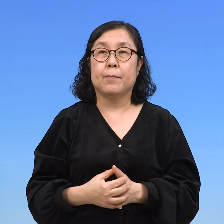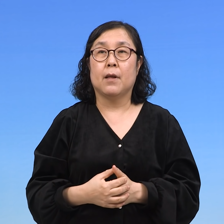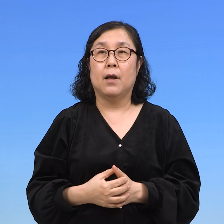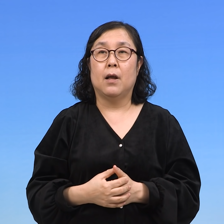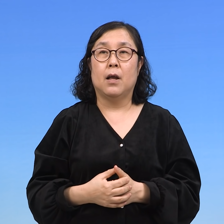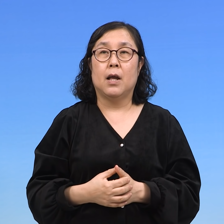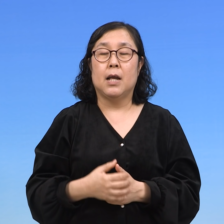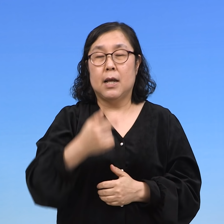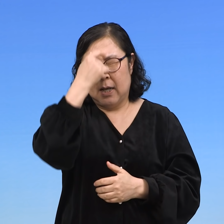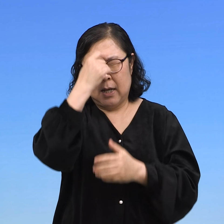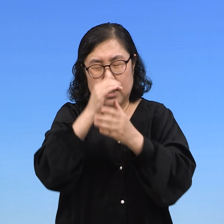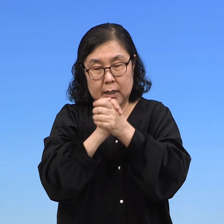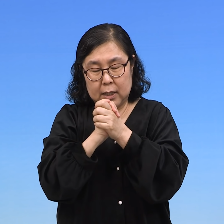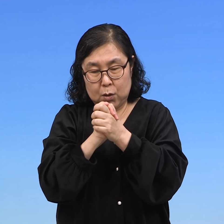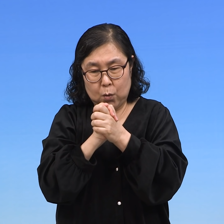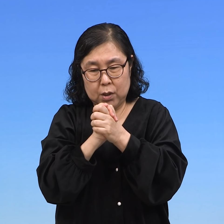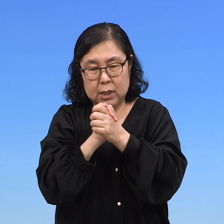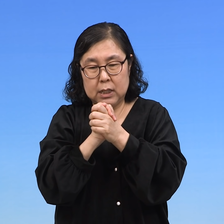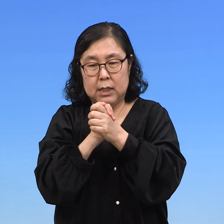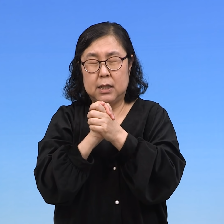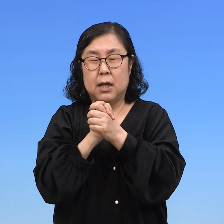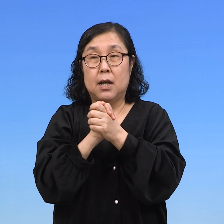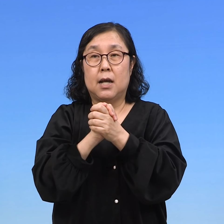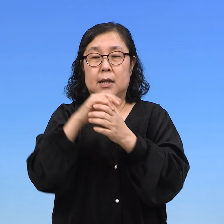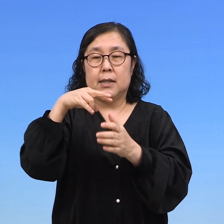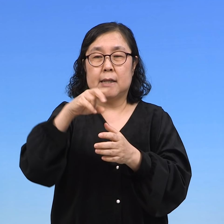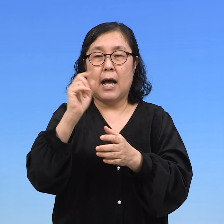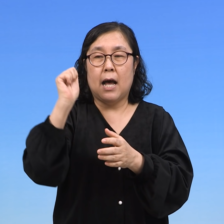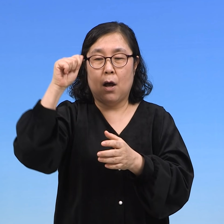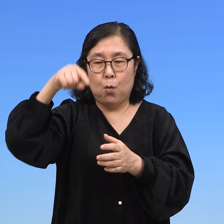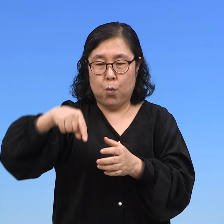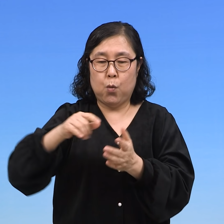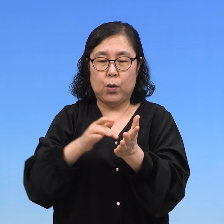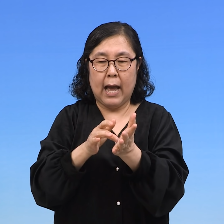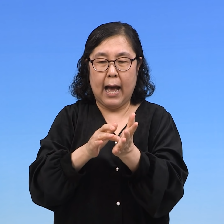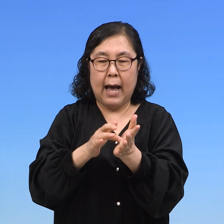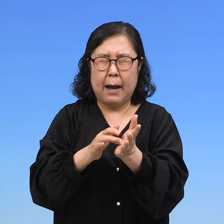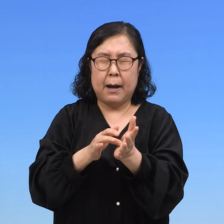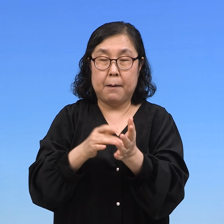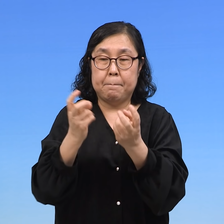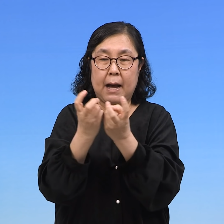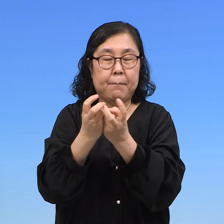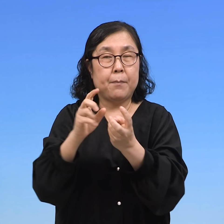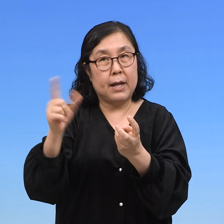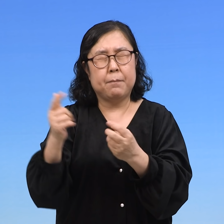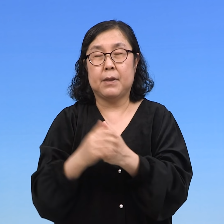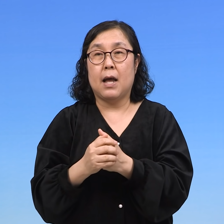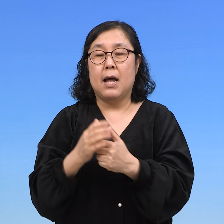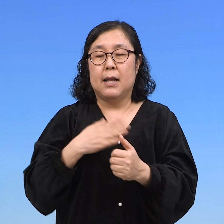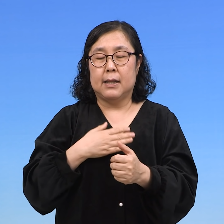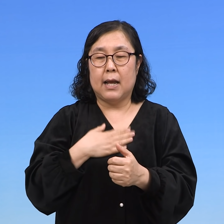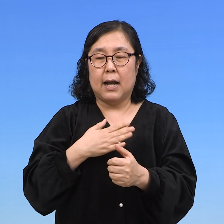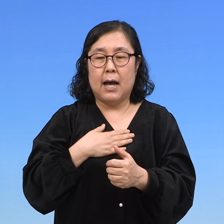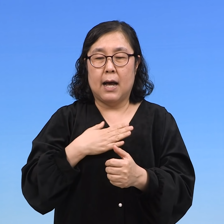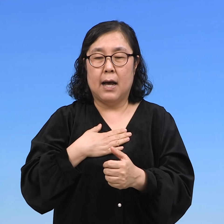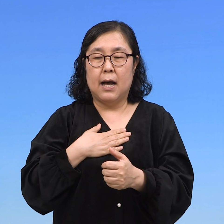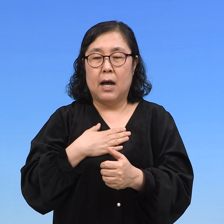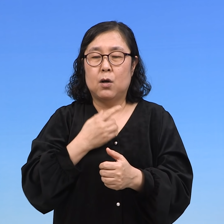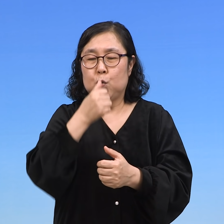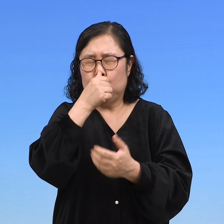기도는 사후 약방문이 아니에요 자기가 사고 쳐놓고 수습할 때 주님 도와달라고